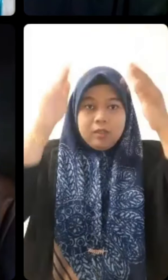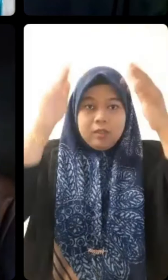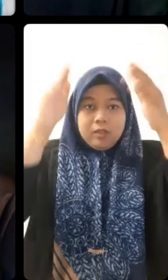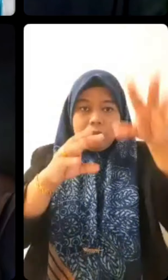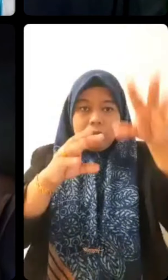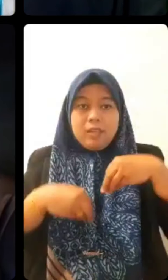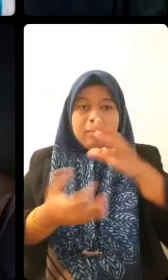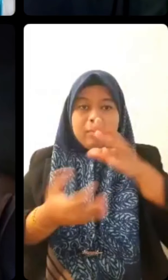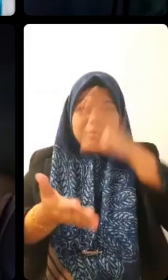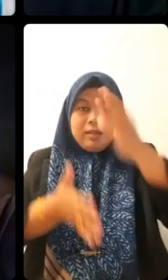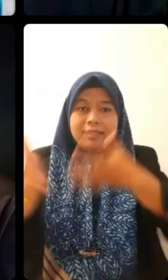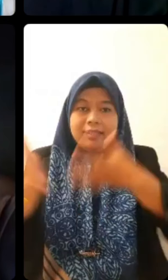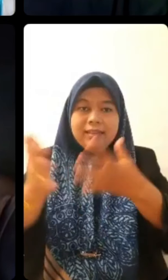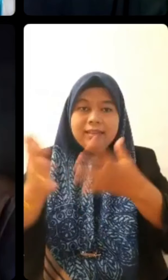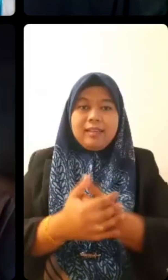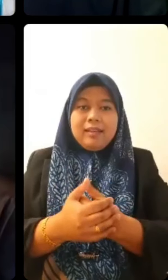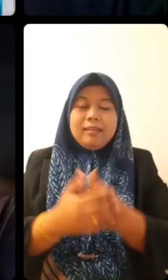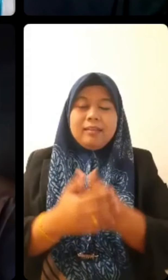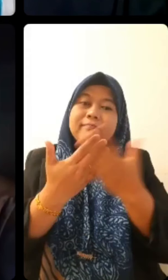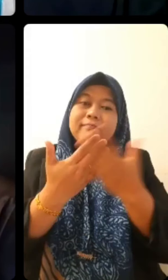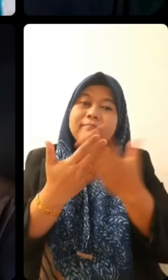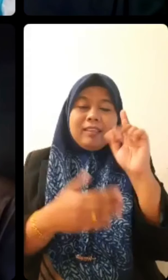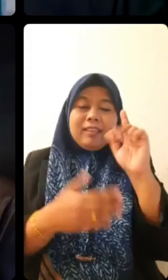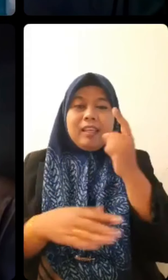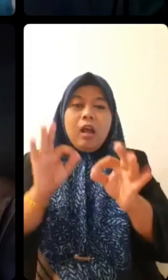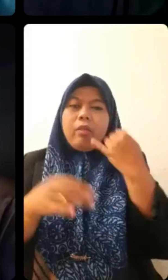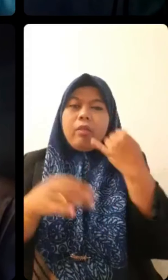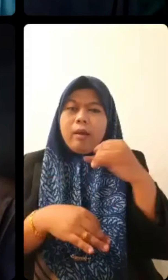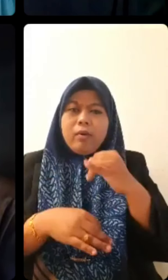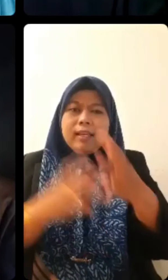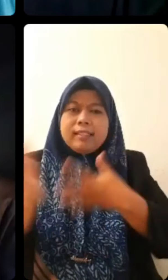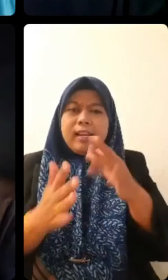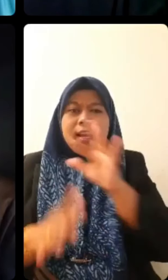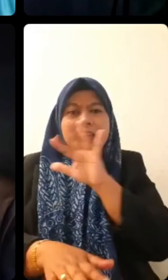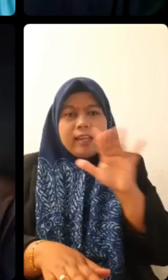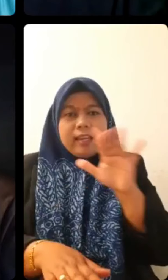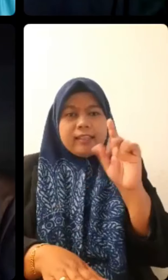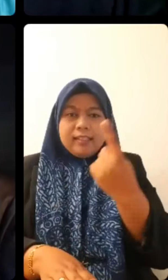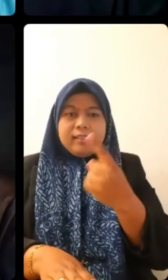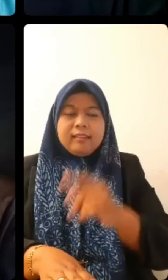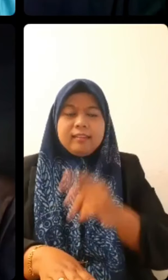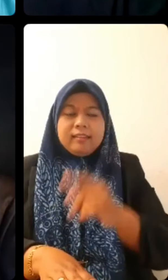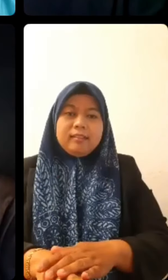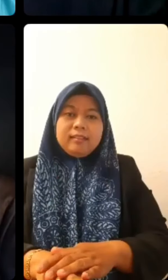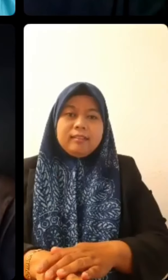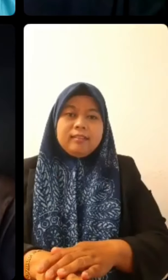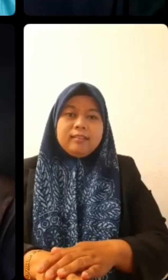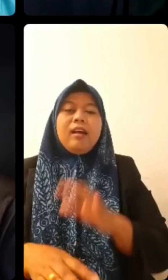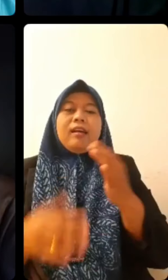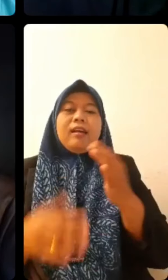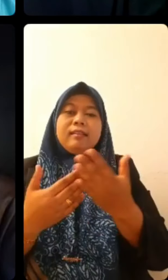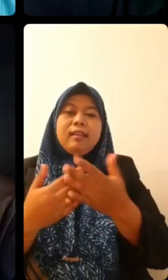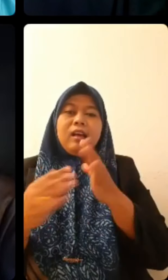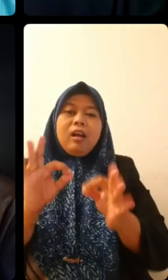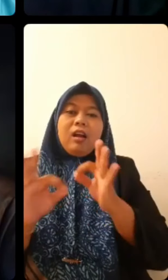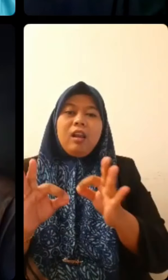Tak boleh isyarat, eja. Itu simple. Sebab tu untuk belajar bahasa isyarat ni, yang pertama kita kena mahir yang asas